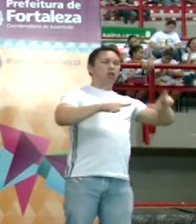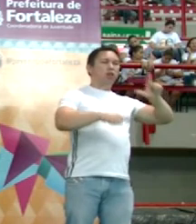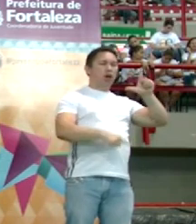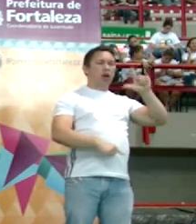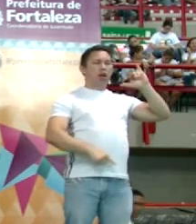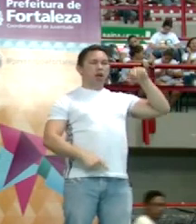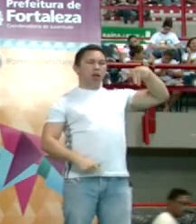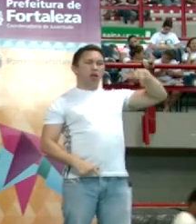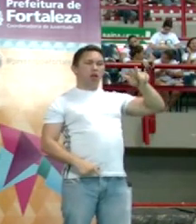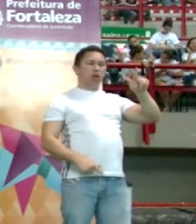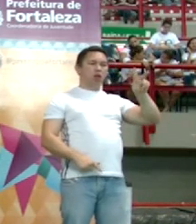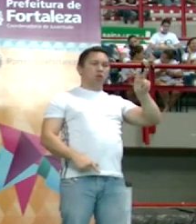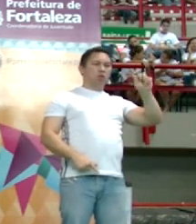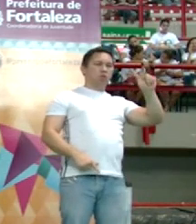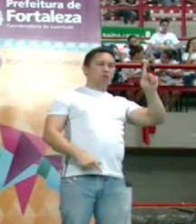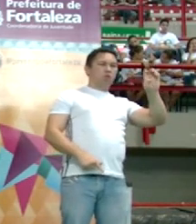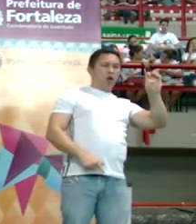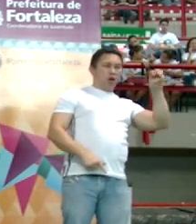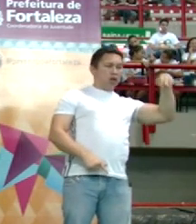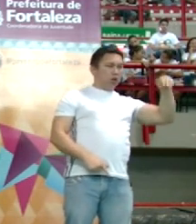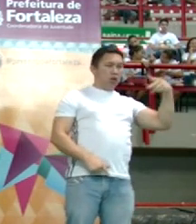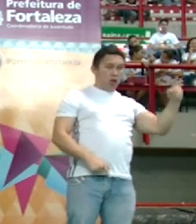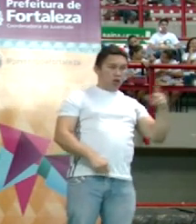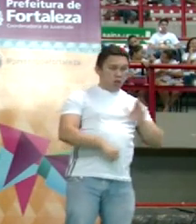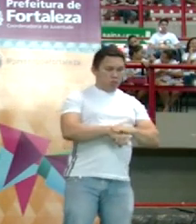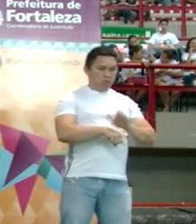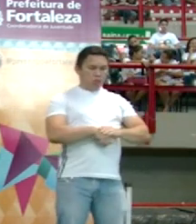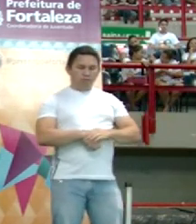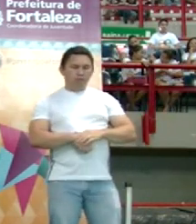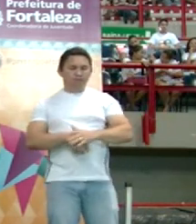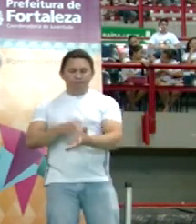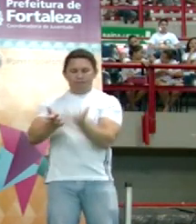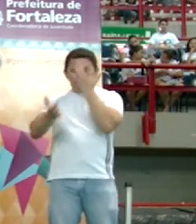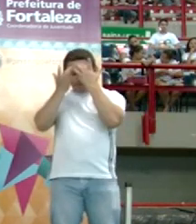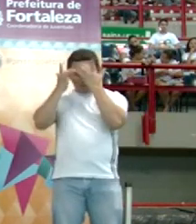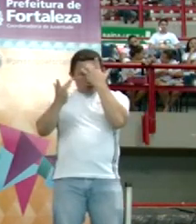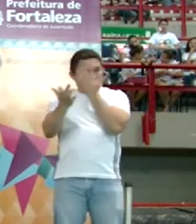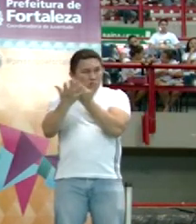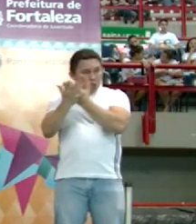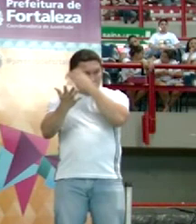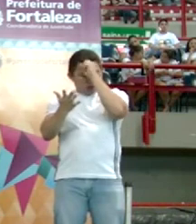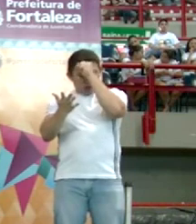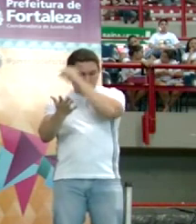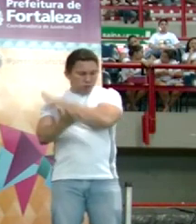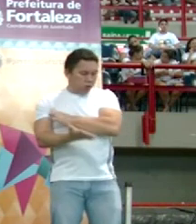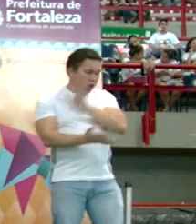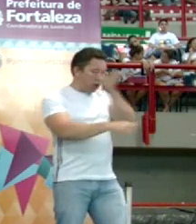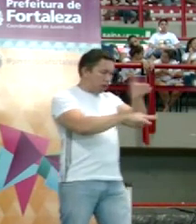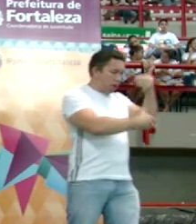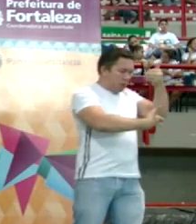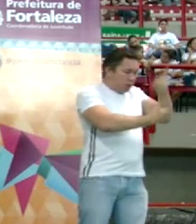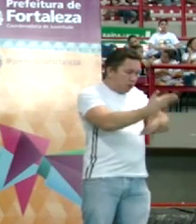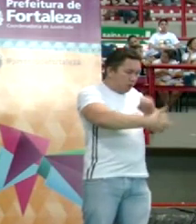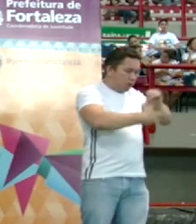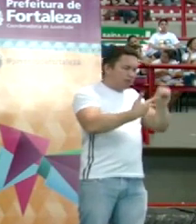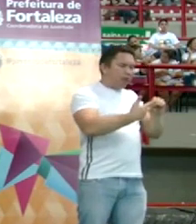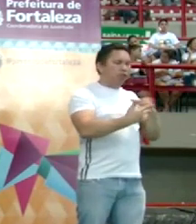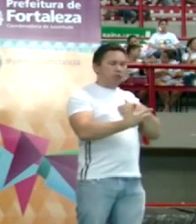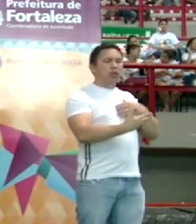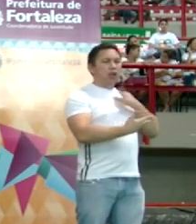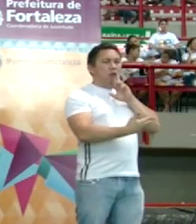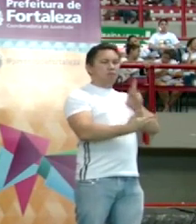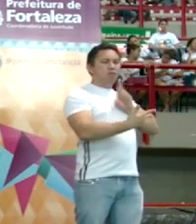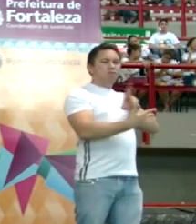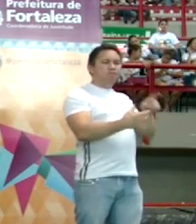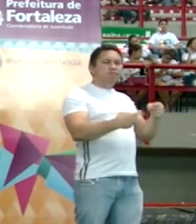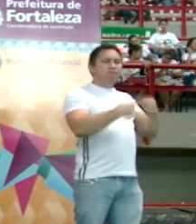linguagem. E você deve chegar lá não só com os nomes dessas funções na ponta da língua, mas também